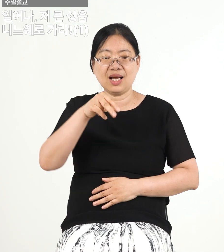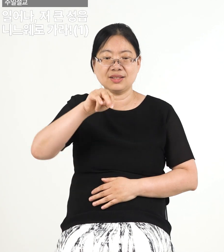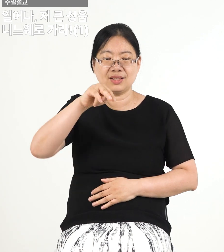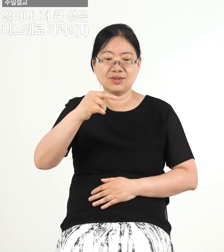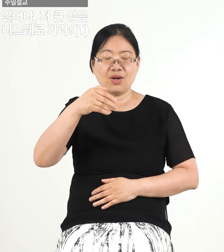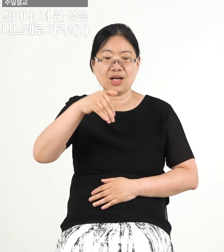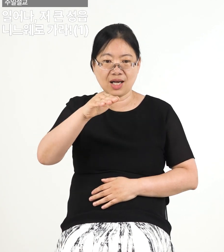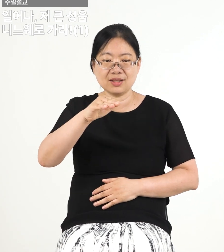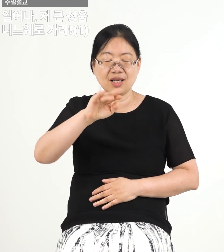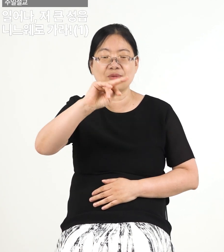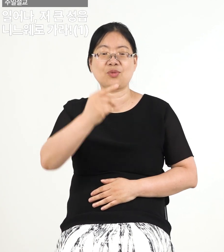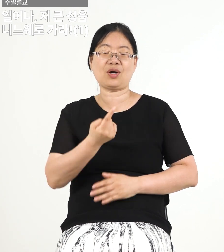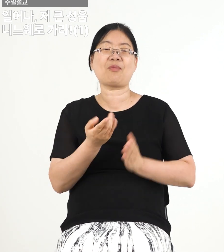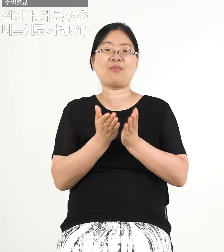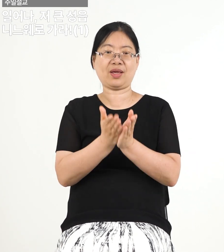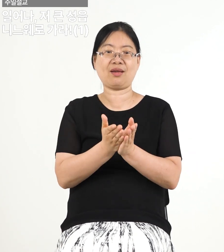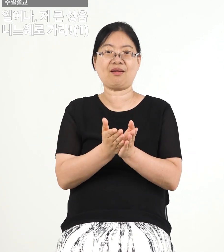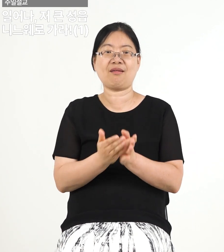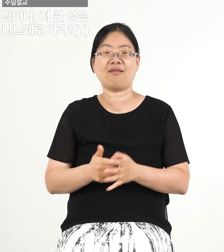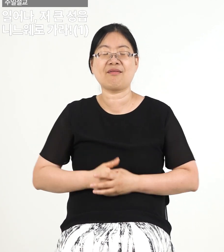다시스로 가다가 돌아온 배입니다.